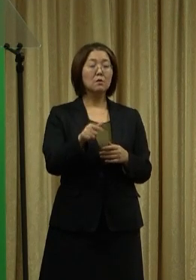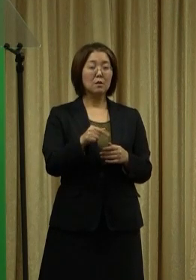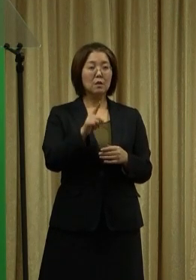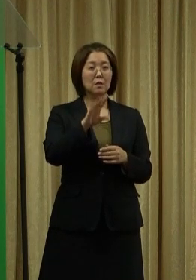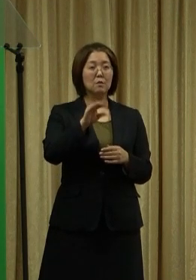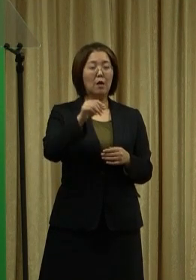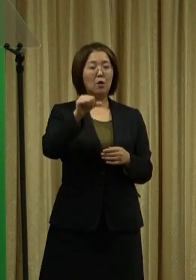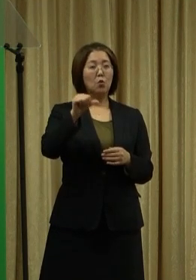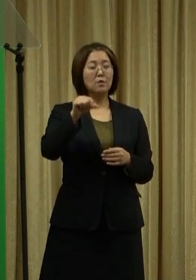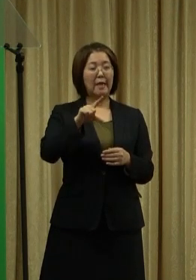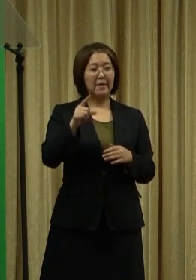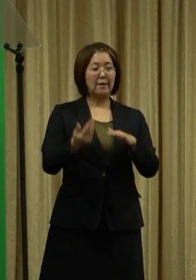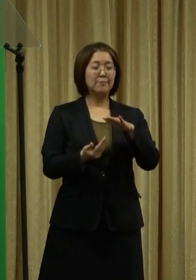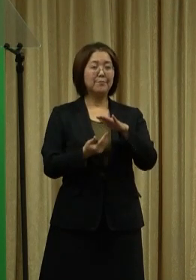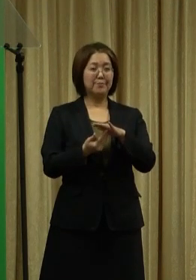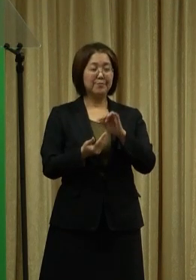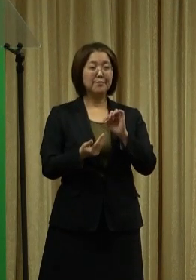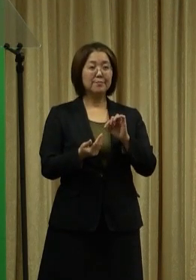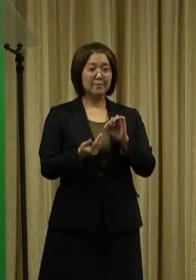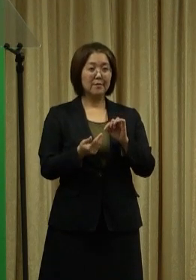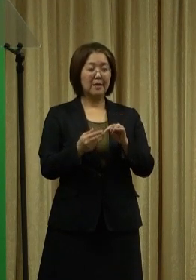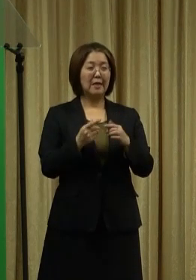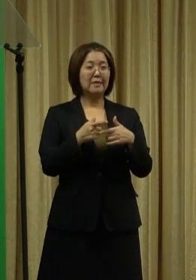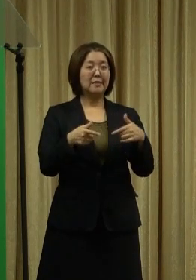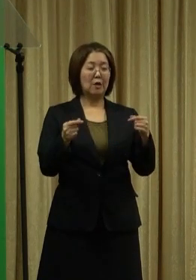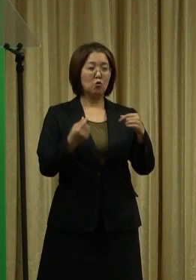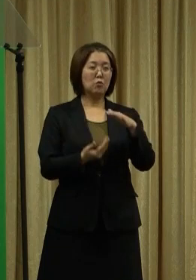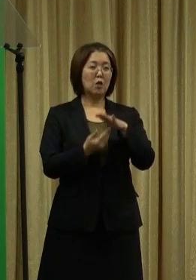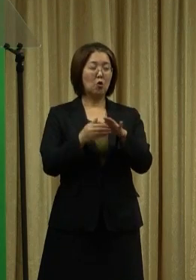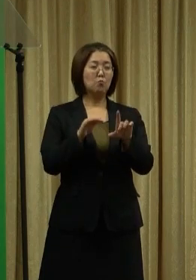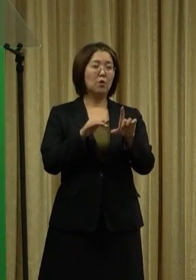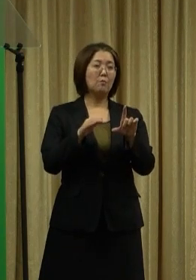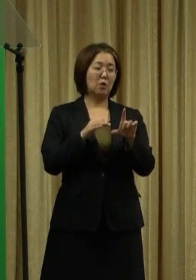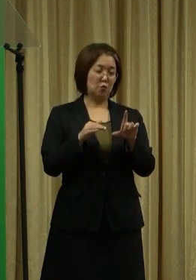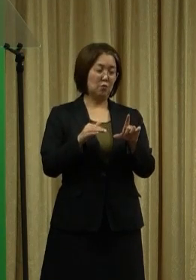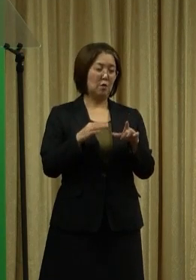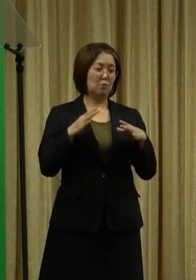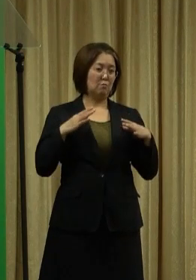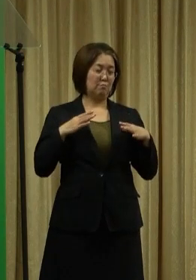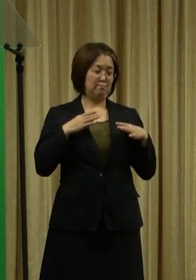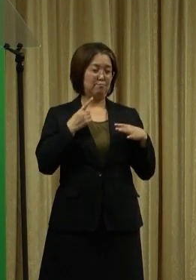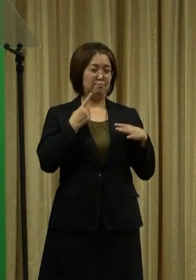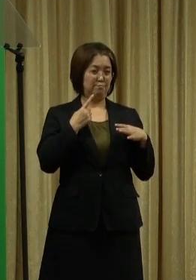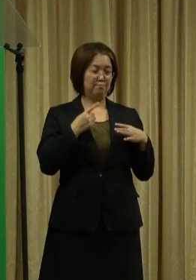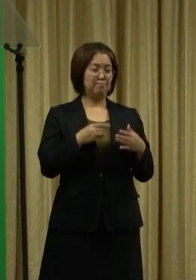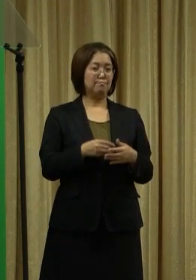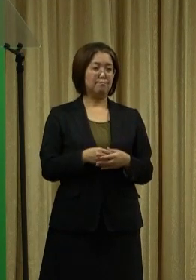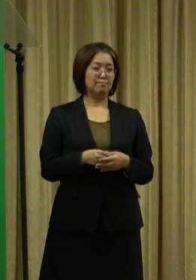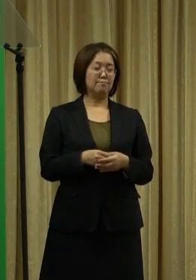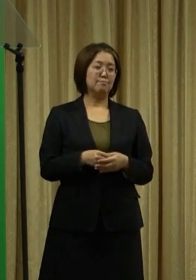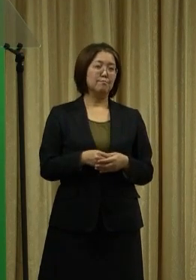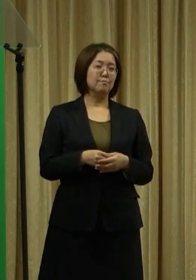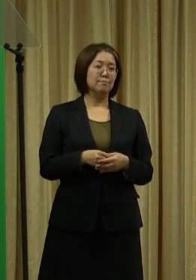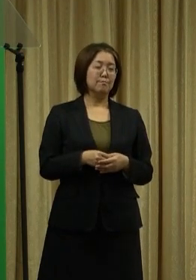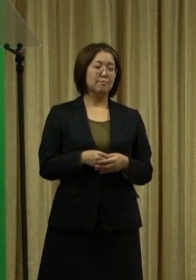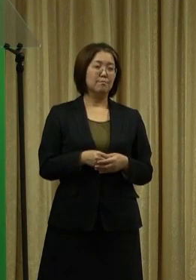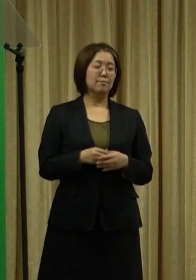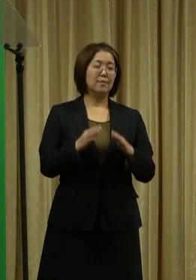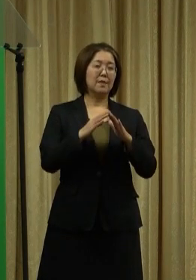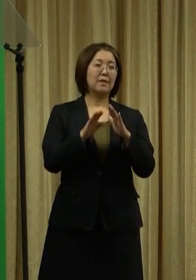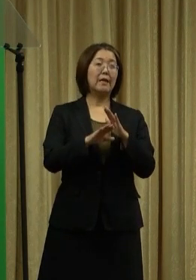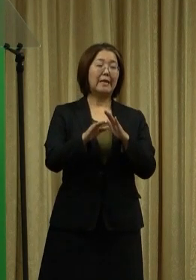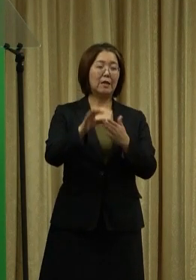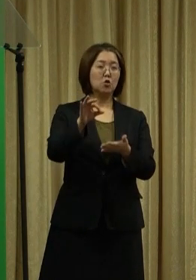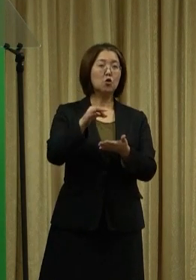5000円上限ですが、という助成は全国トップクラスの支援と寄付をしております。また世帯の